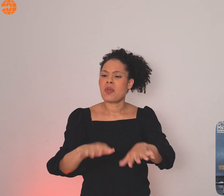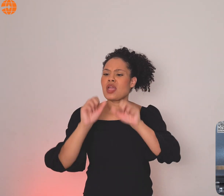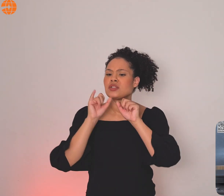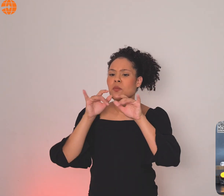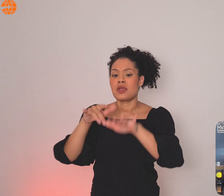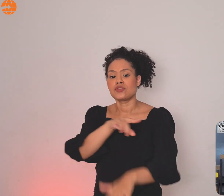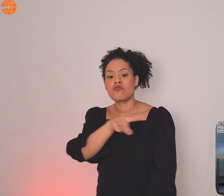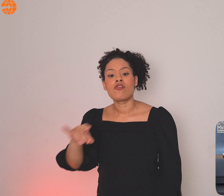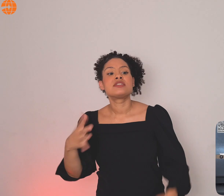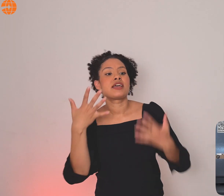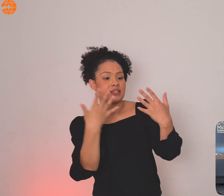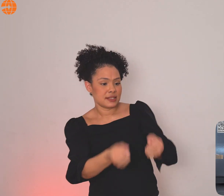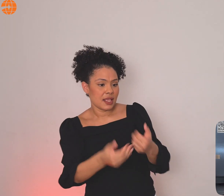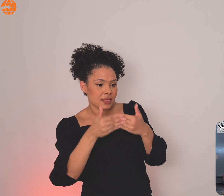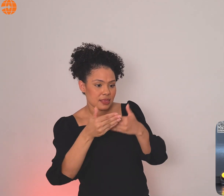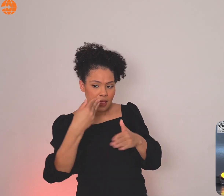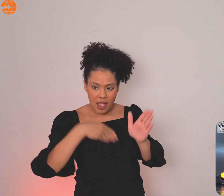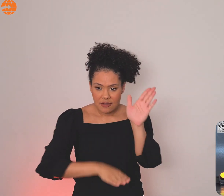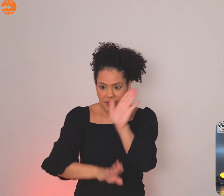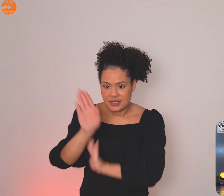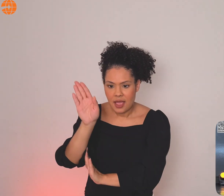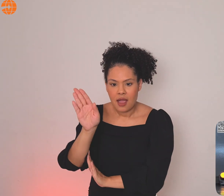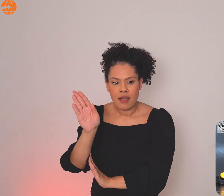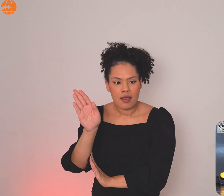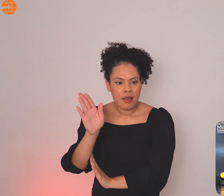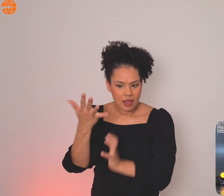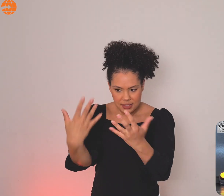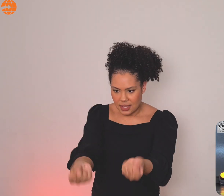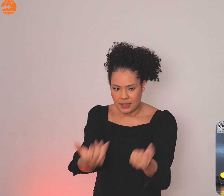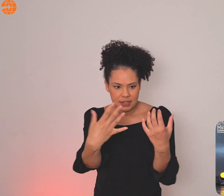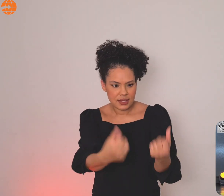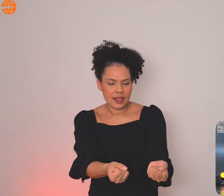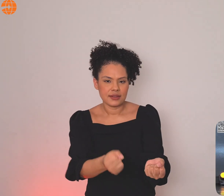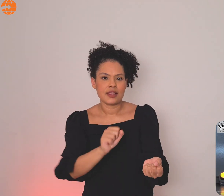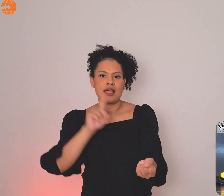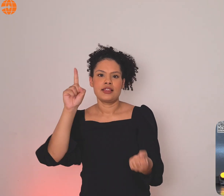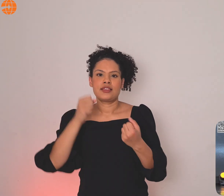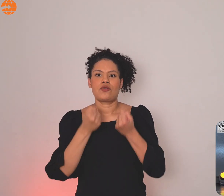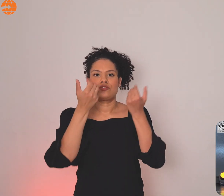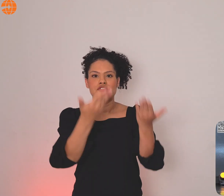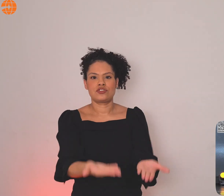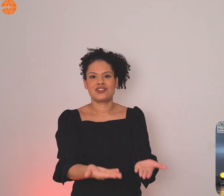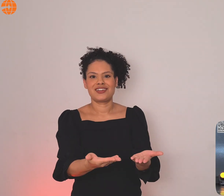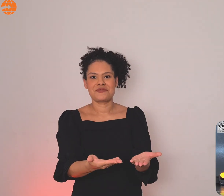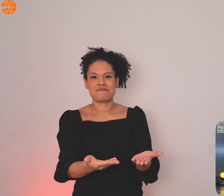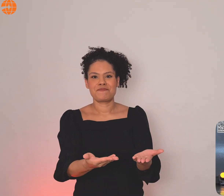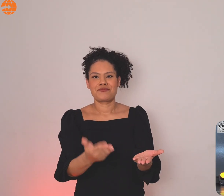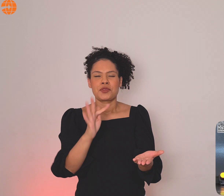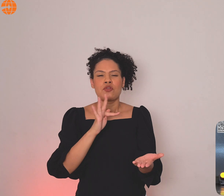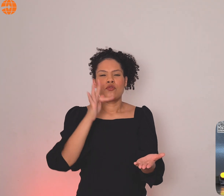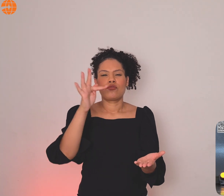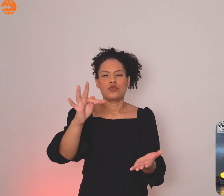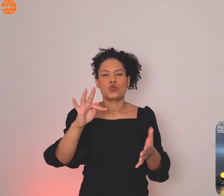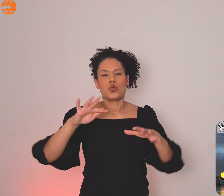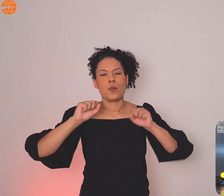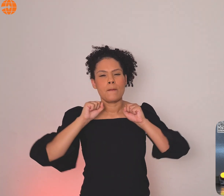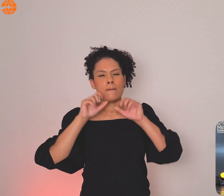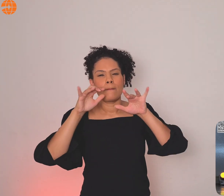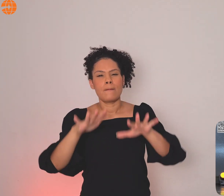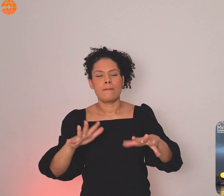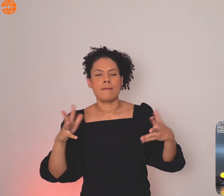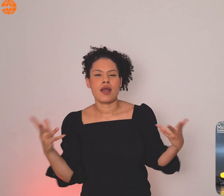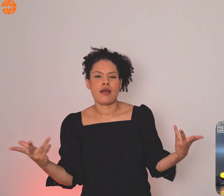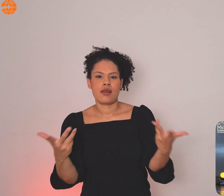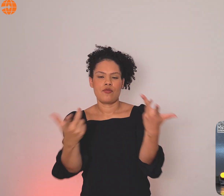Avançar é nosso destino para quem crê que Deus só abre grandes destinos para quem quer